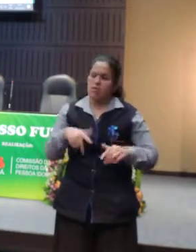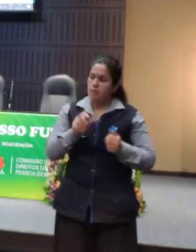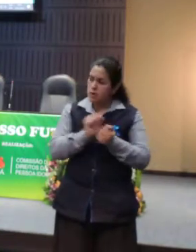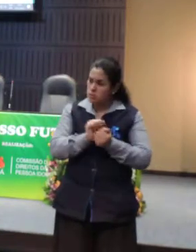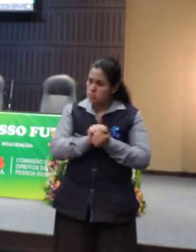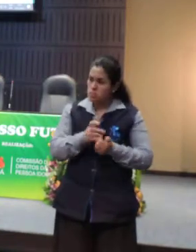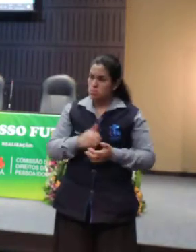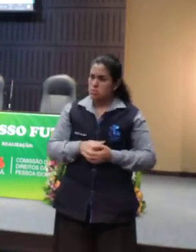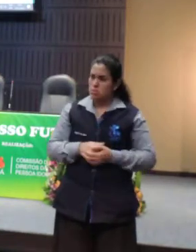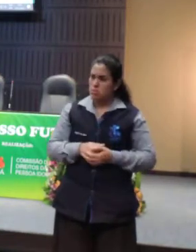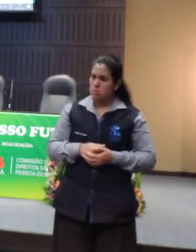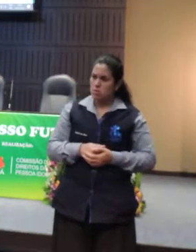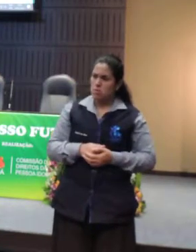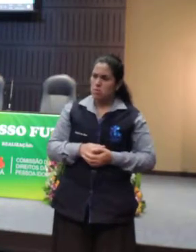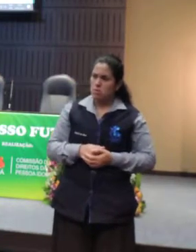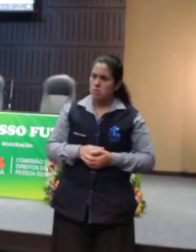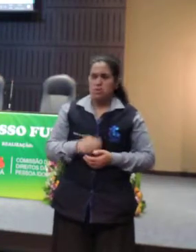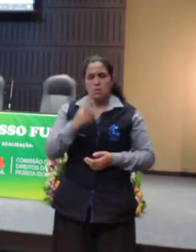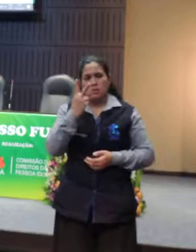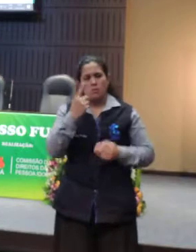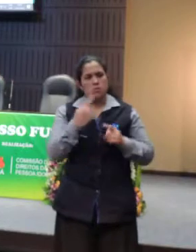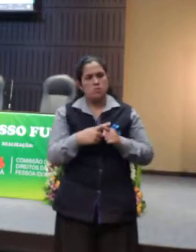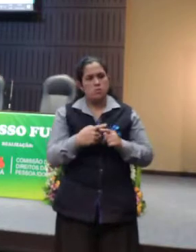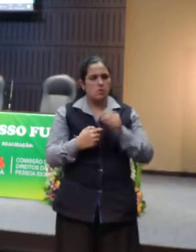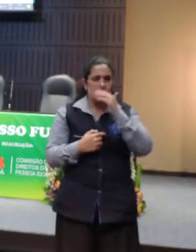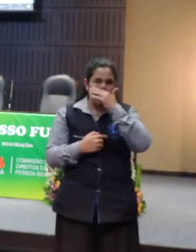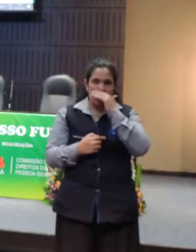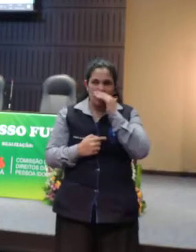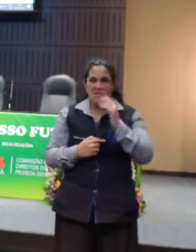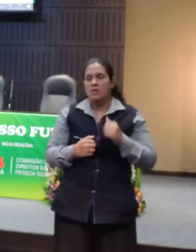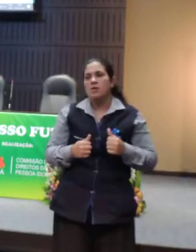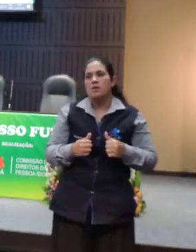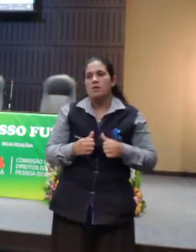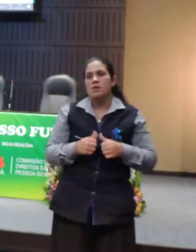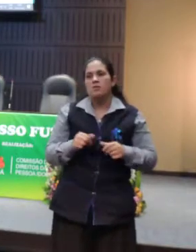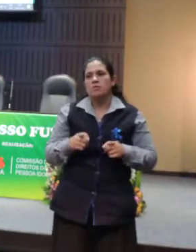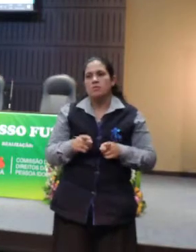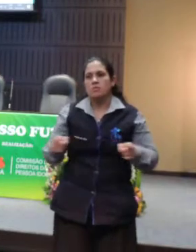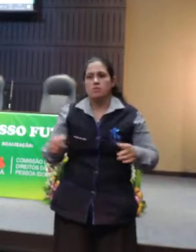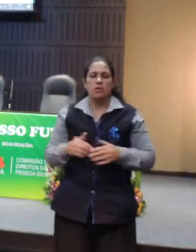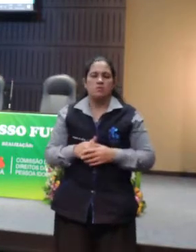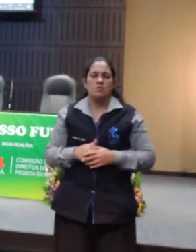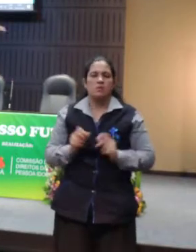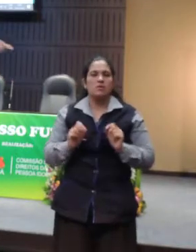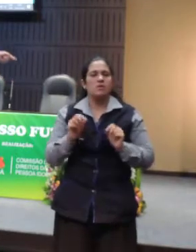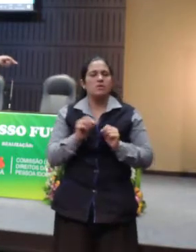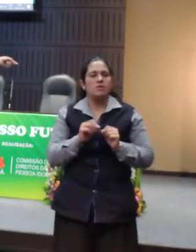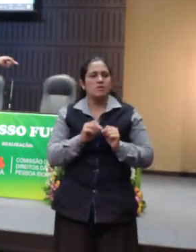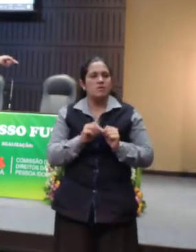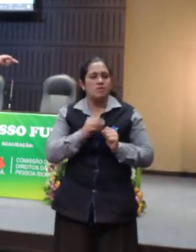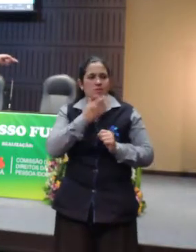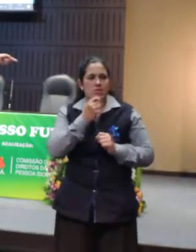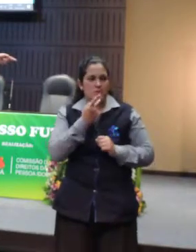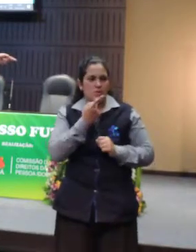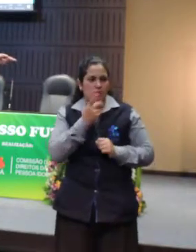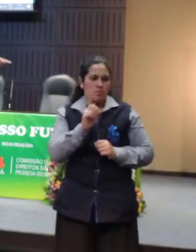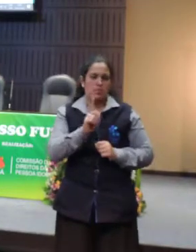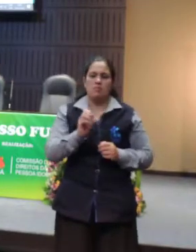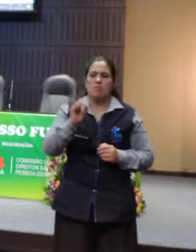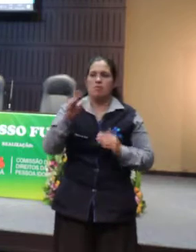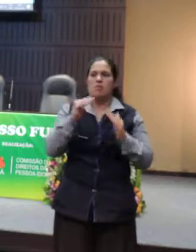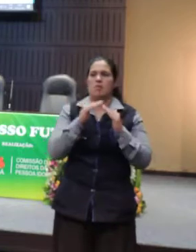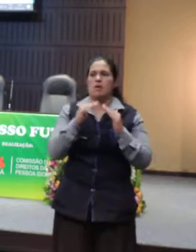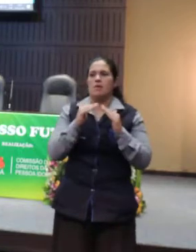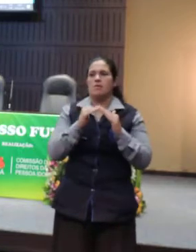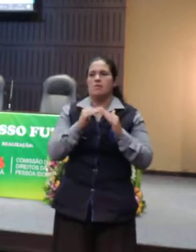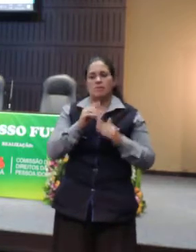junto. Foi duas vezes. E ela queria ficar com churrasco. Ele falou, embora, vai mais.